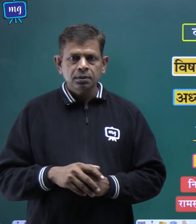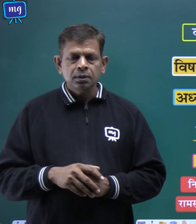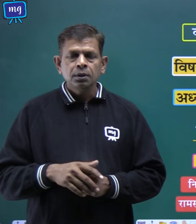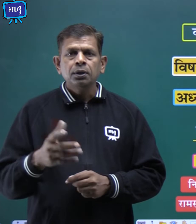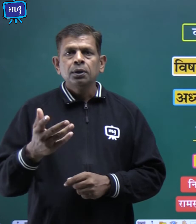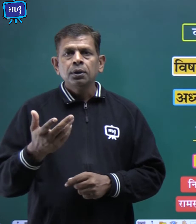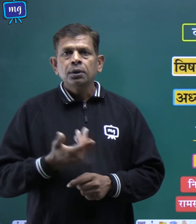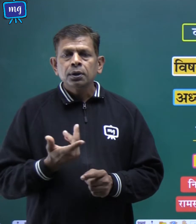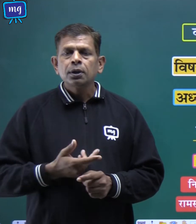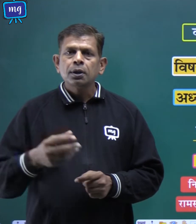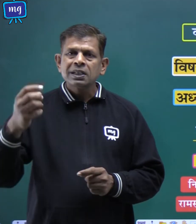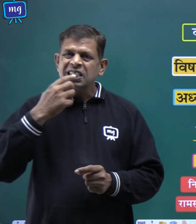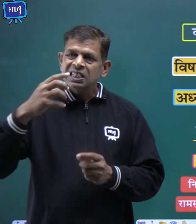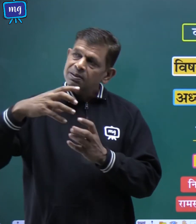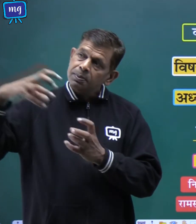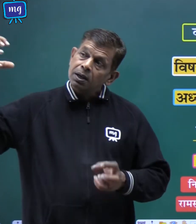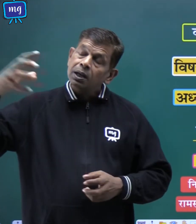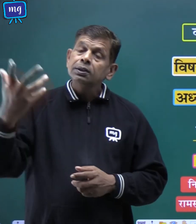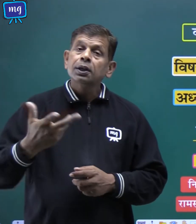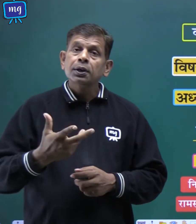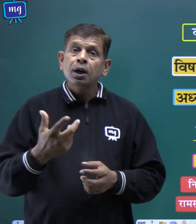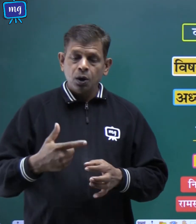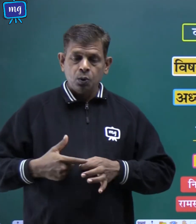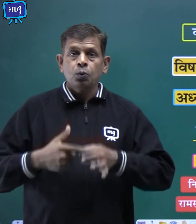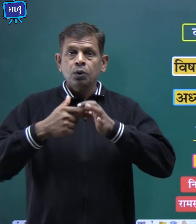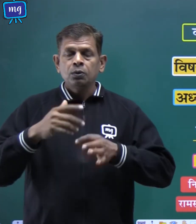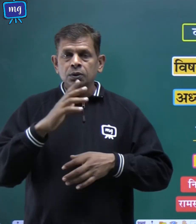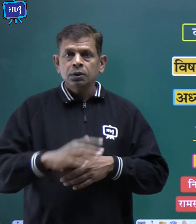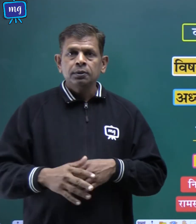कि प्रकाश के क्या गुण होते हैं,